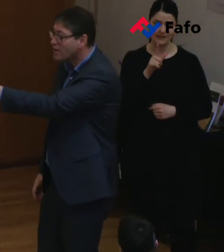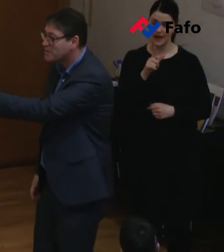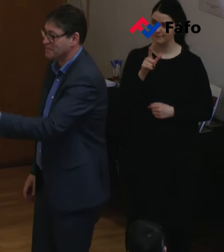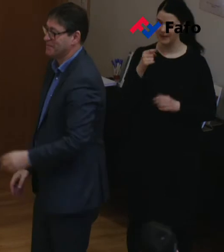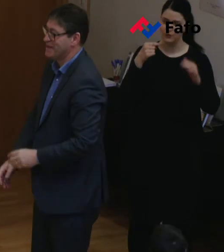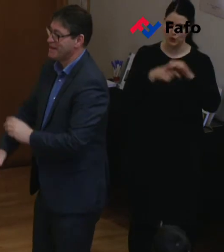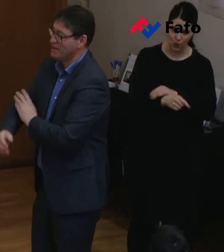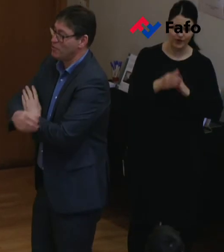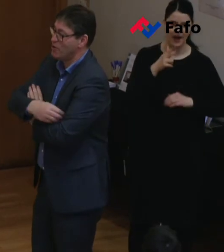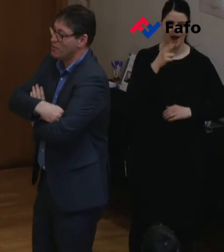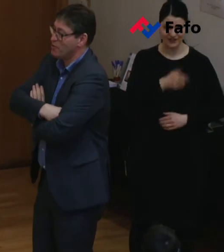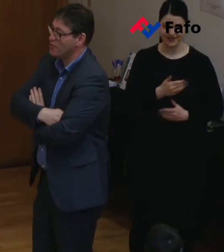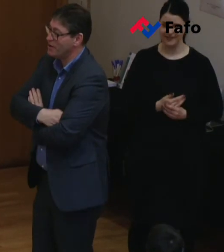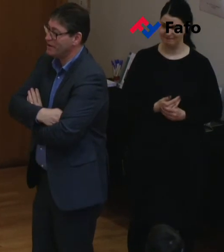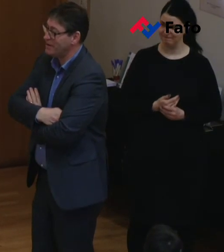jo lagt frem